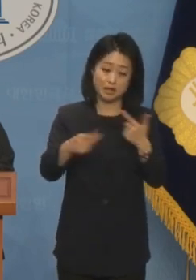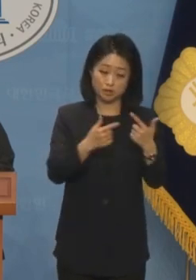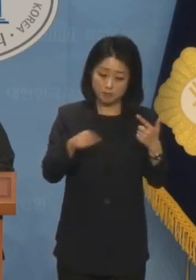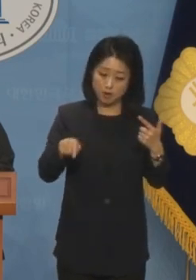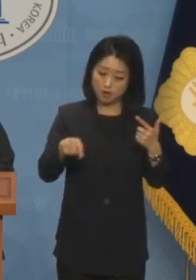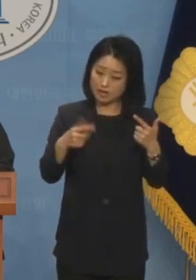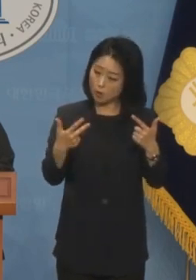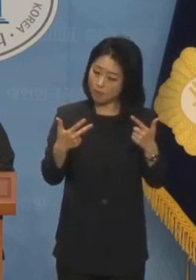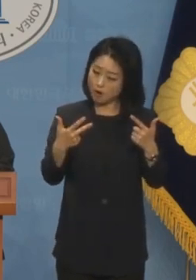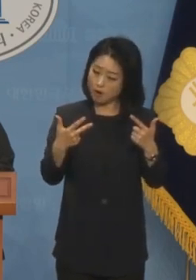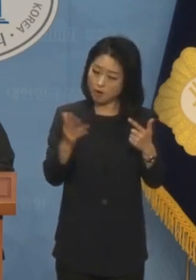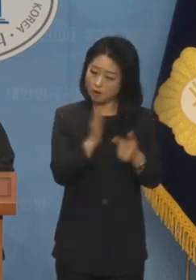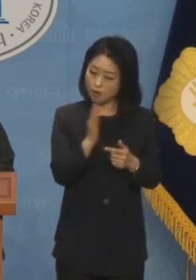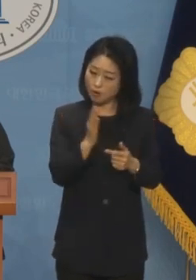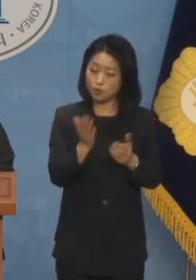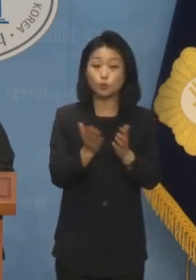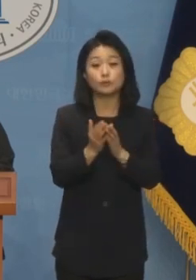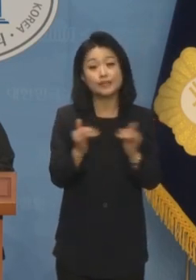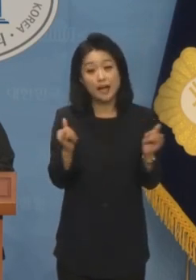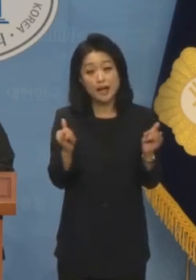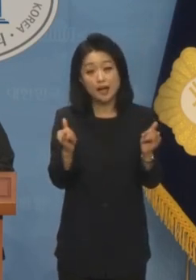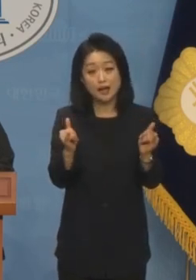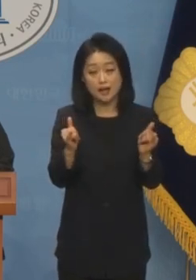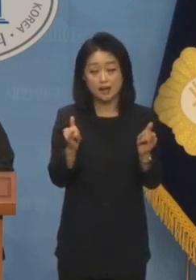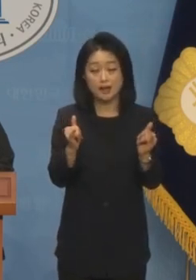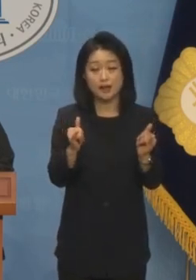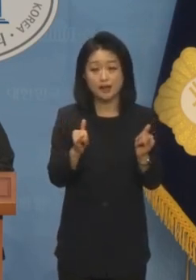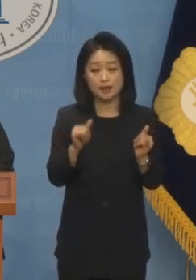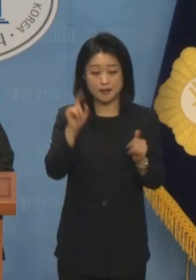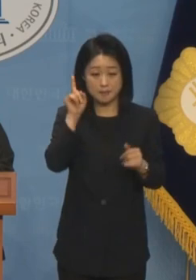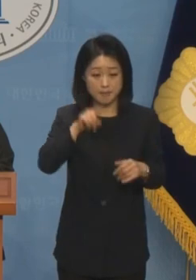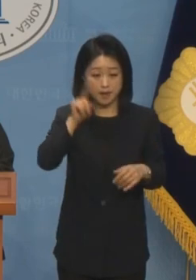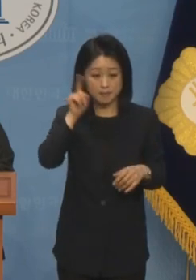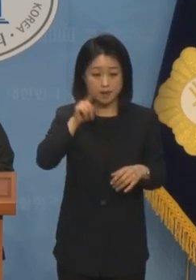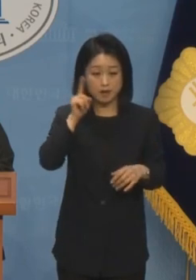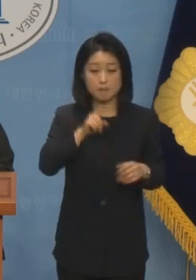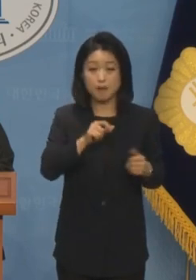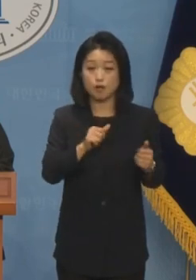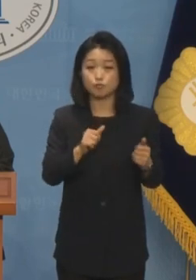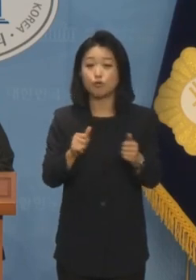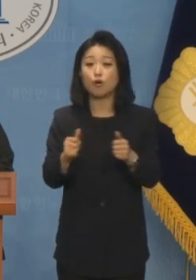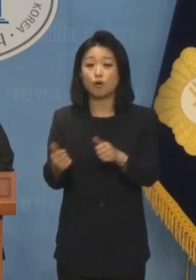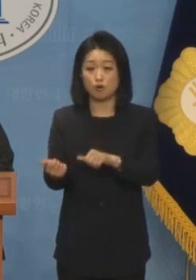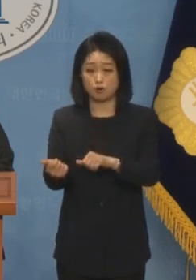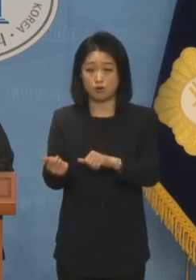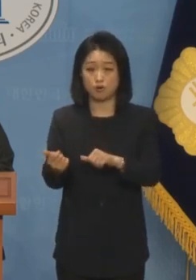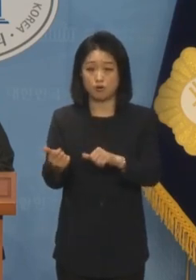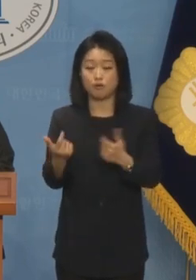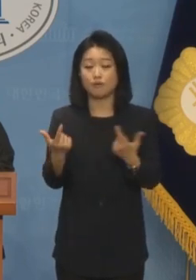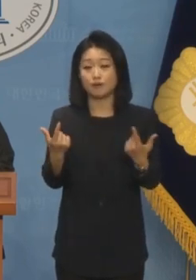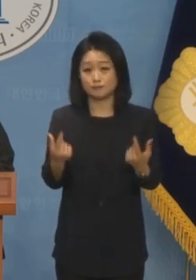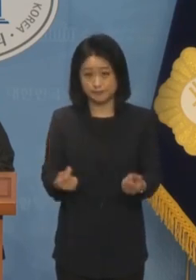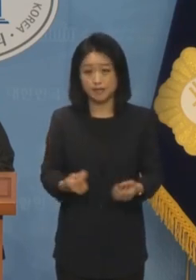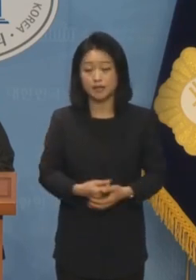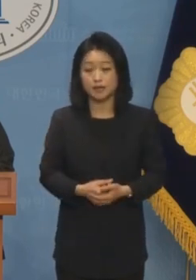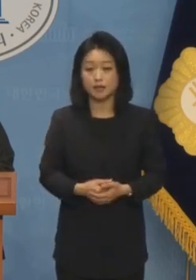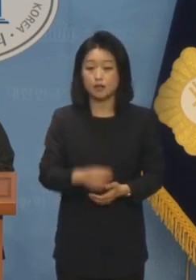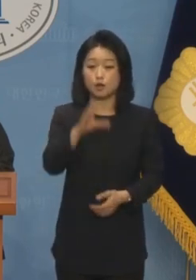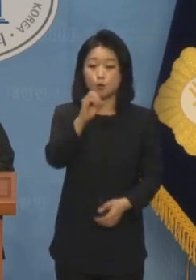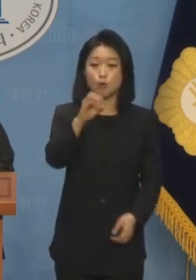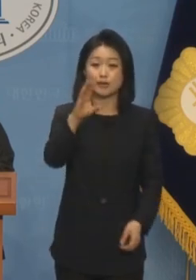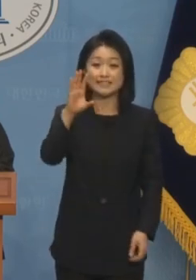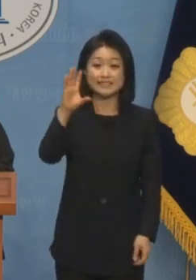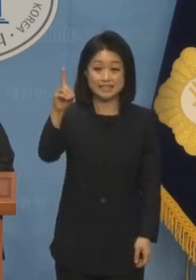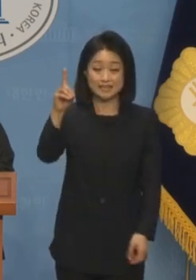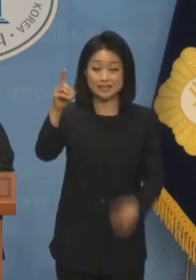6명에서 7명의 우리 노동자가 매일같이 죽어나가고 있다는 말입니다. OECD 국가